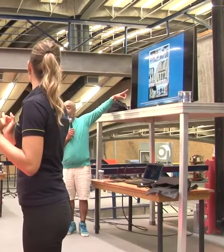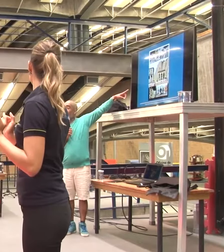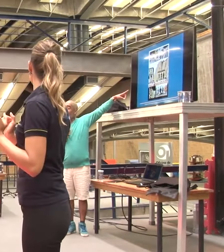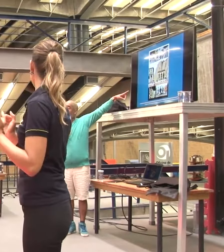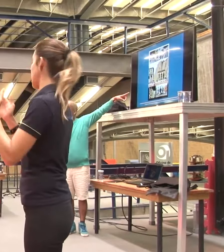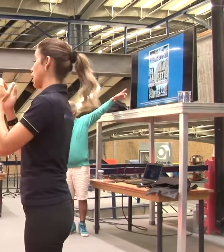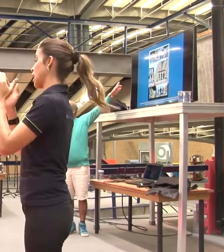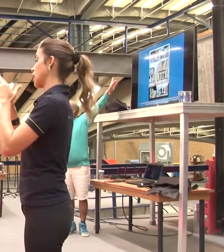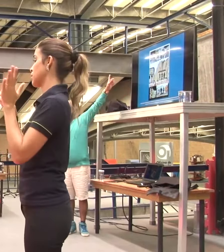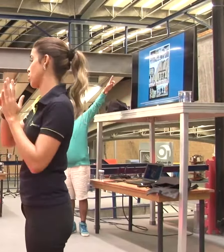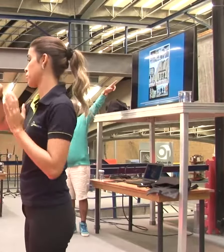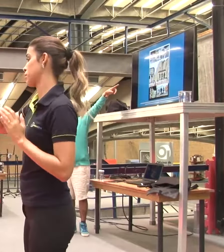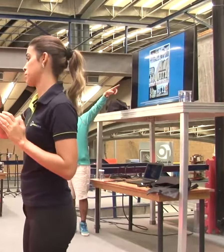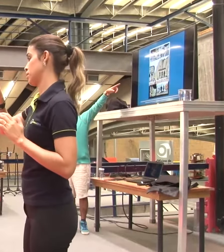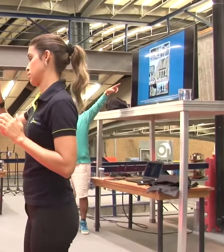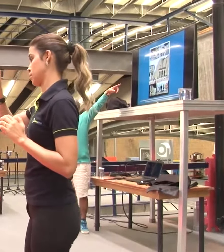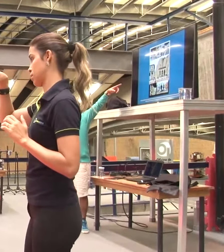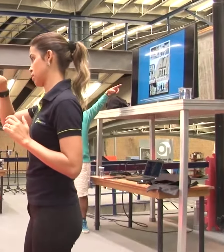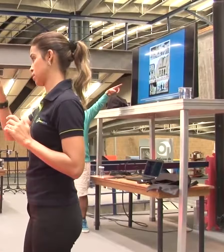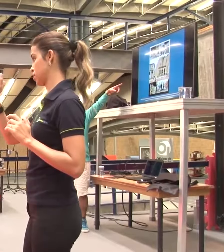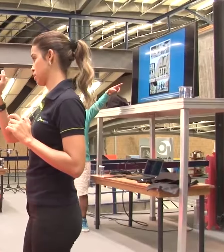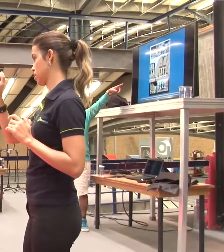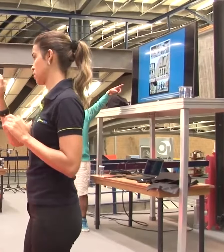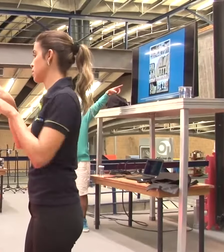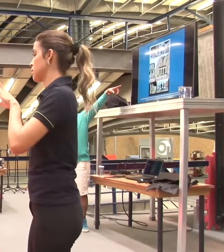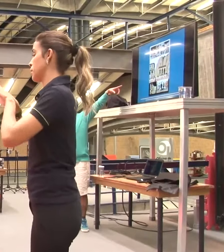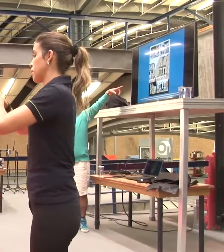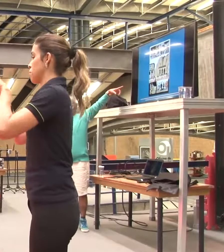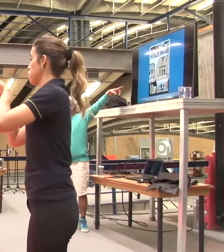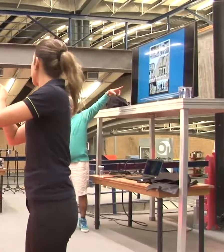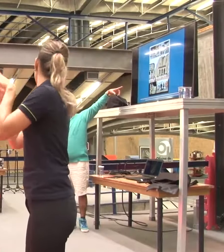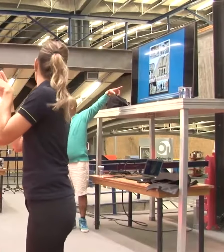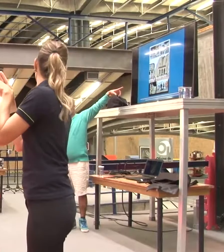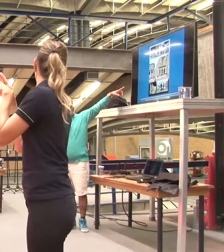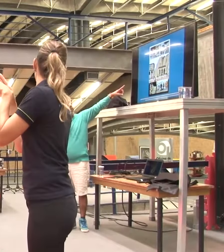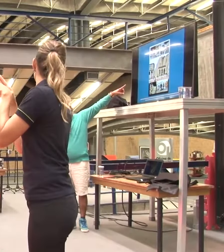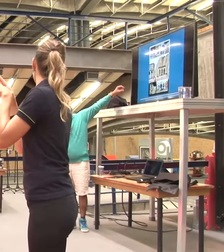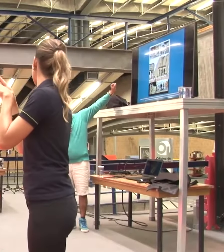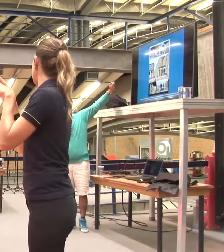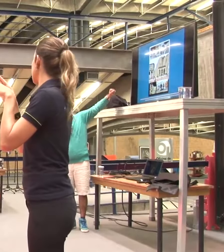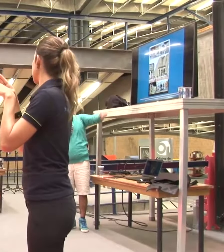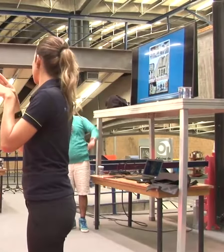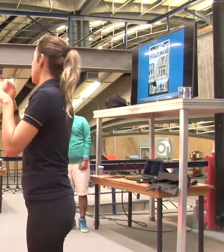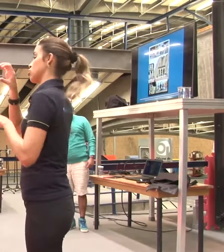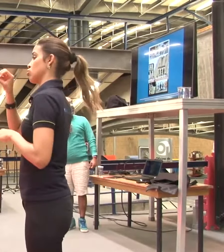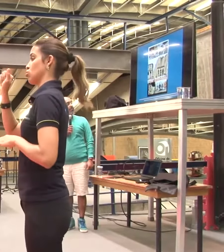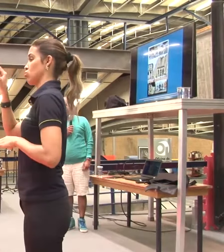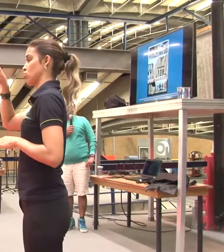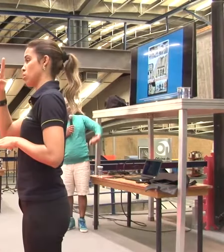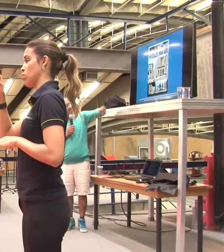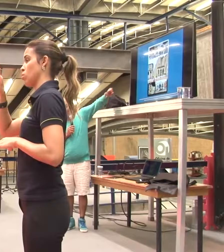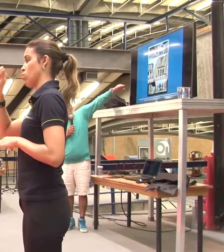a casa de Miranda, e onde seria a portinha em que João Romão constrói